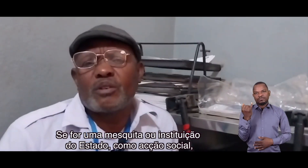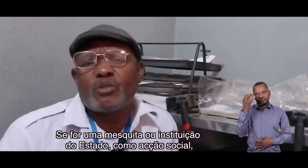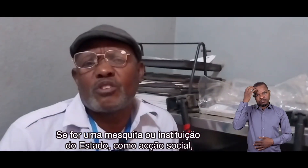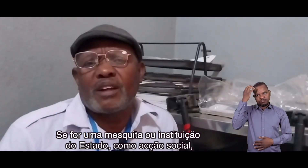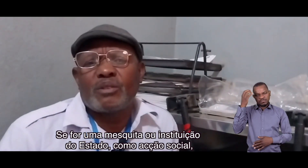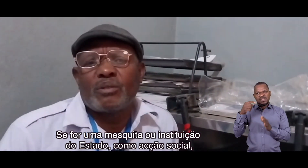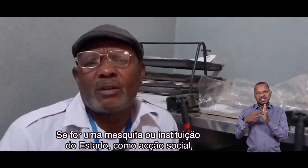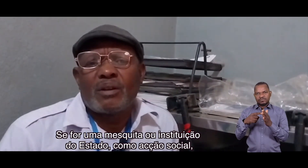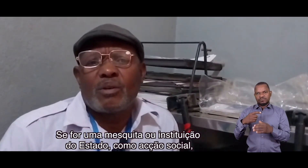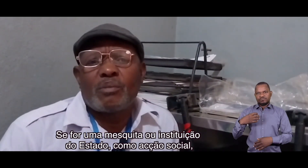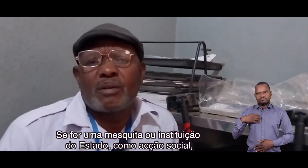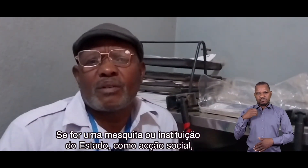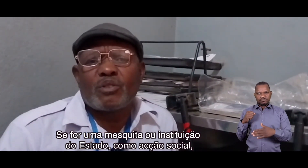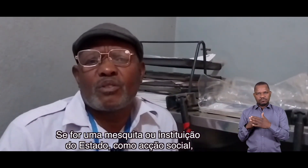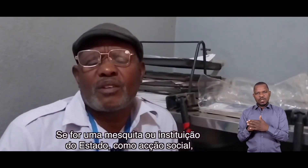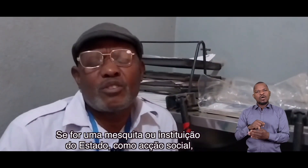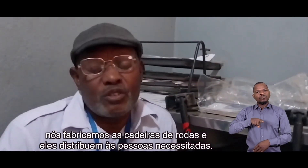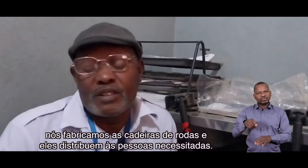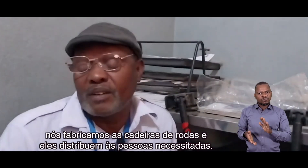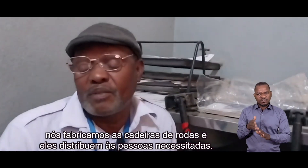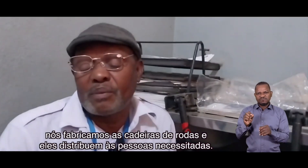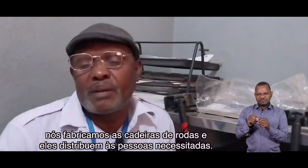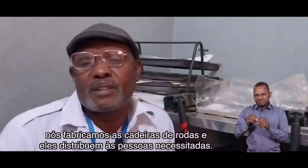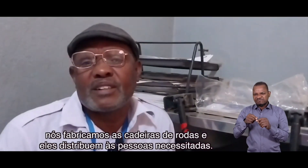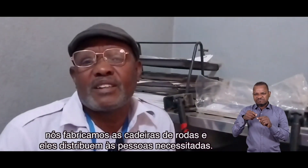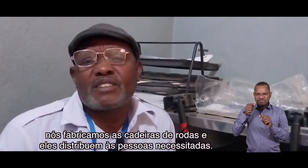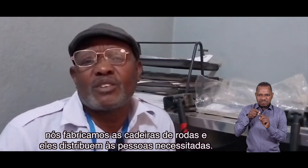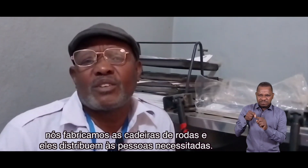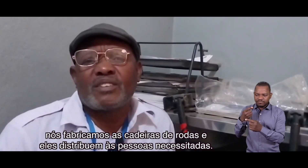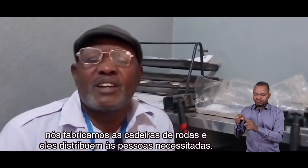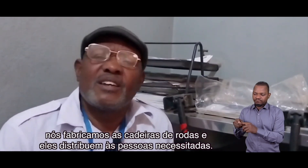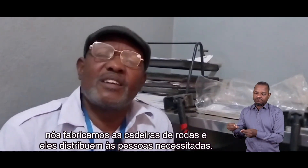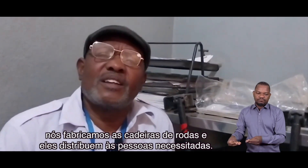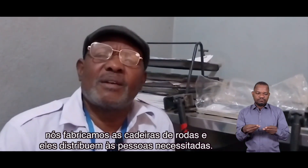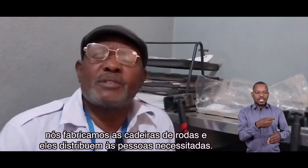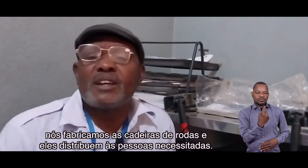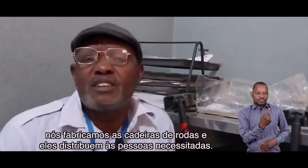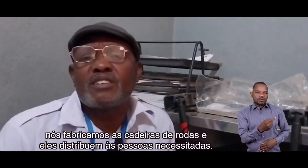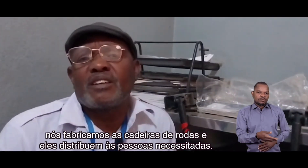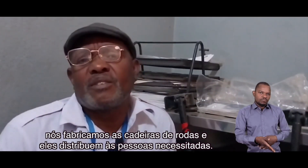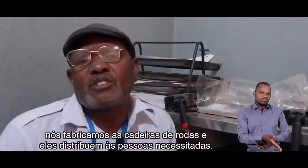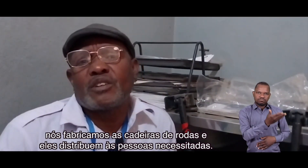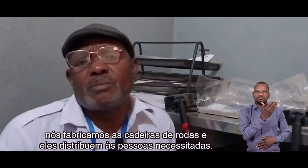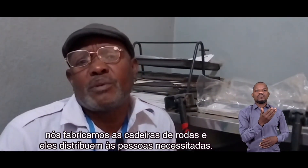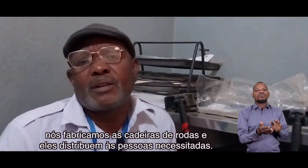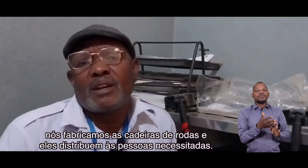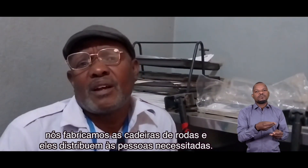instituição do Estado como uma ação social nós fabricamos as cadeiras de rodas e entregamos eles que vão distribuir